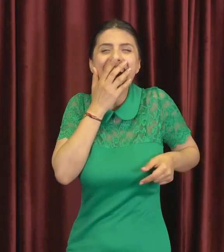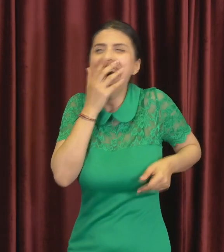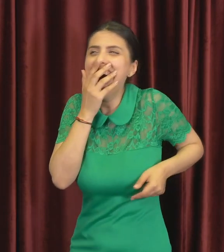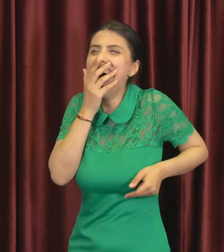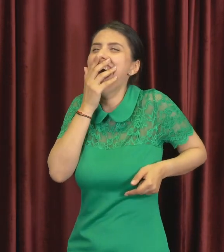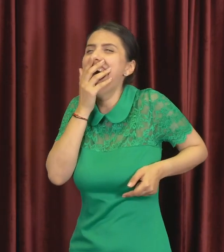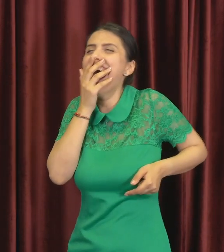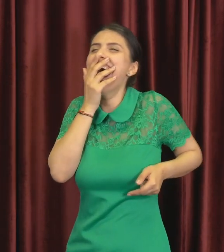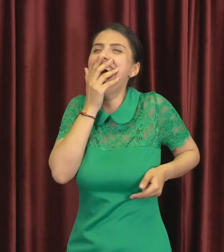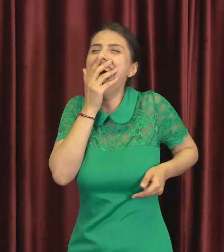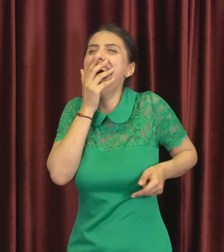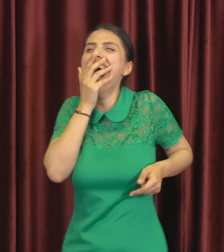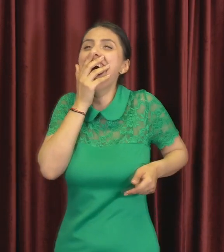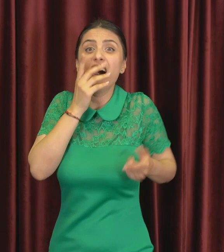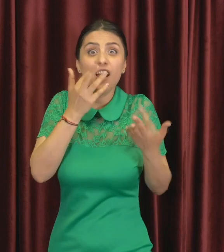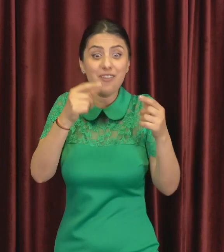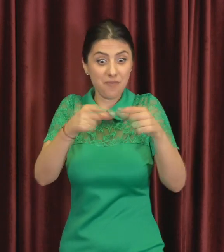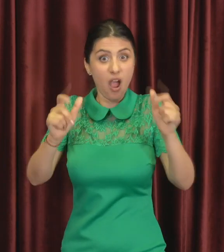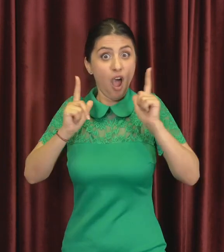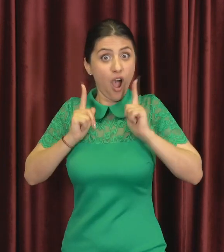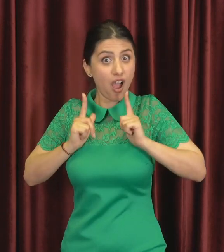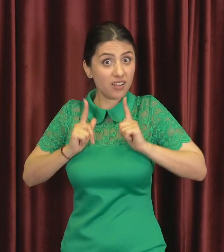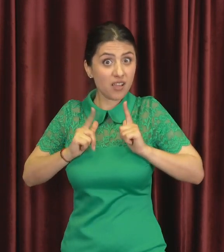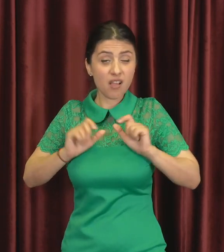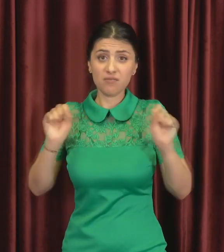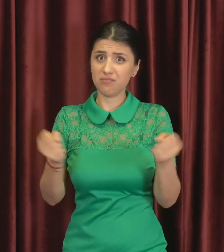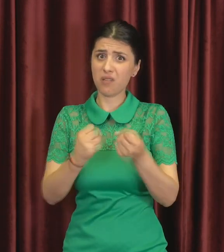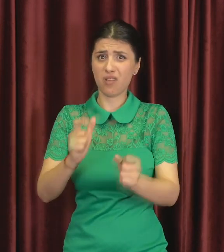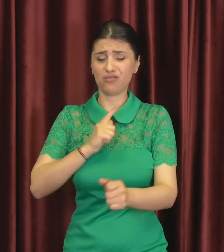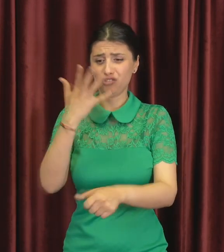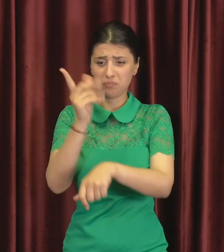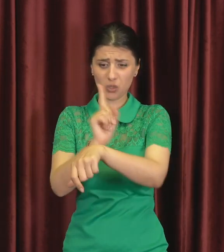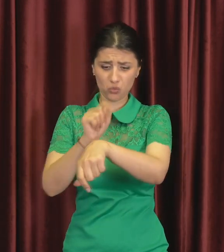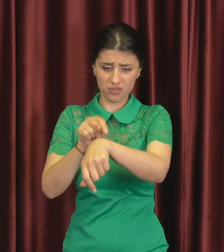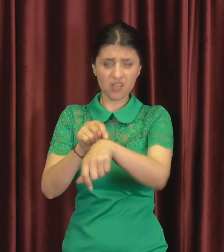Un număr de ordine? Să-mi vină rândul? Dar am stat deja 5 minute la coadă.